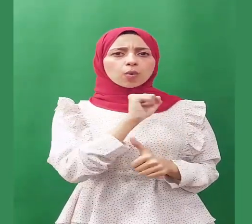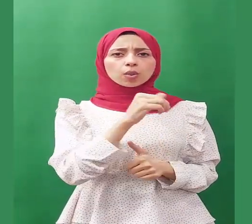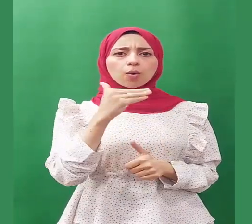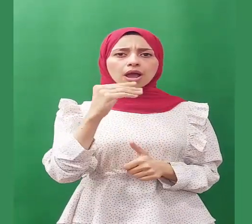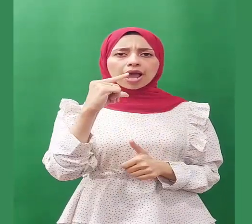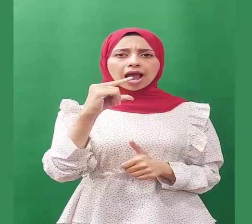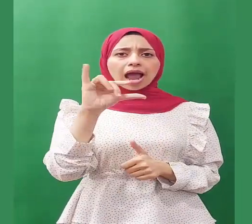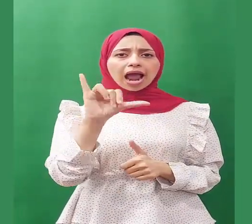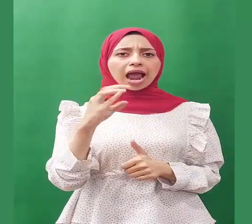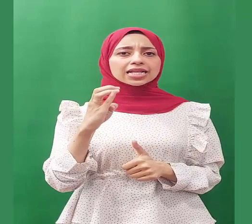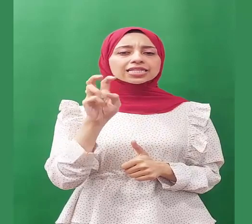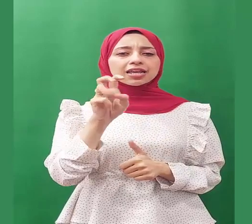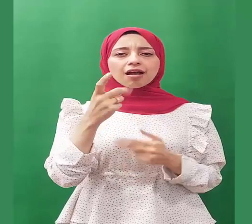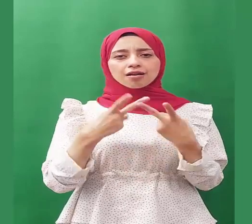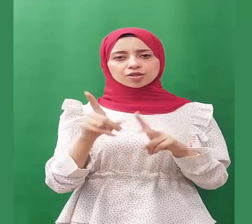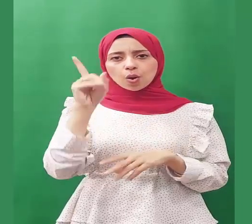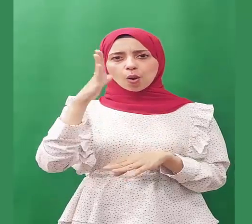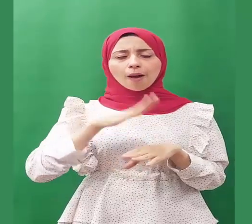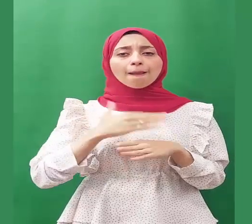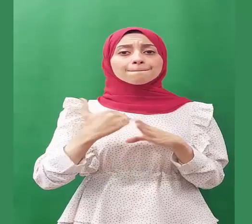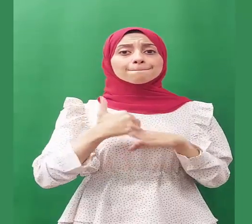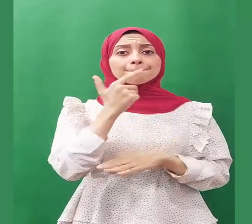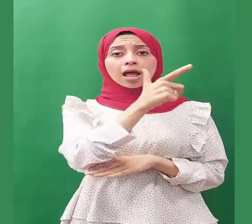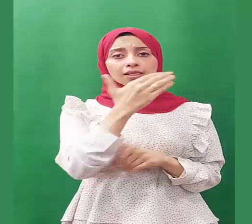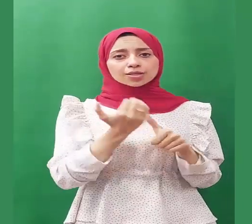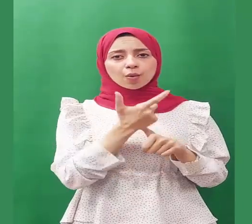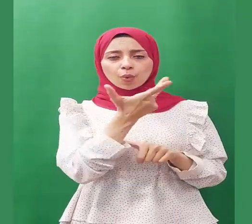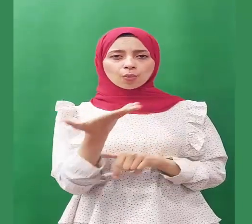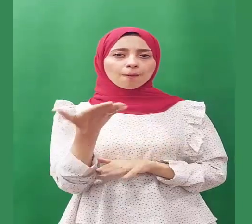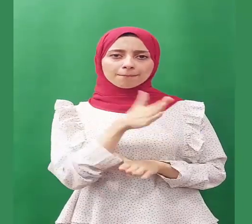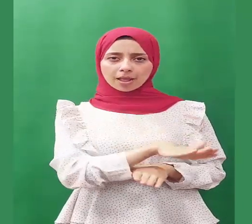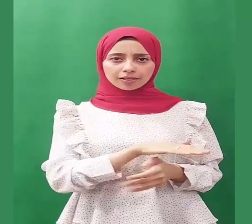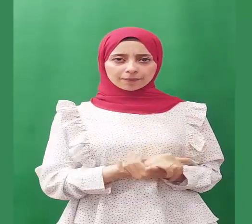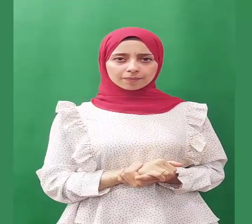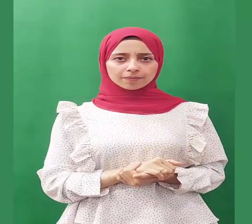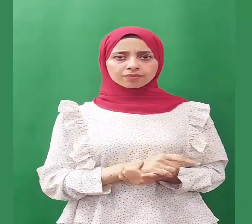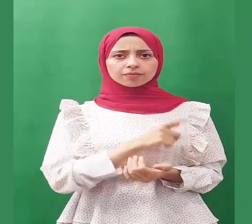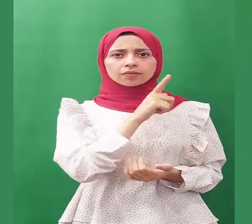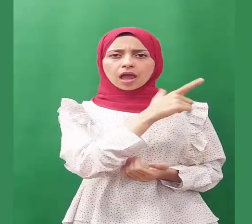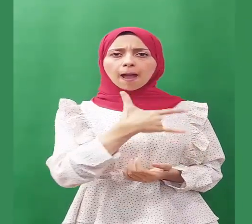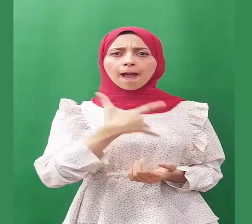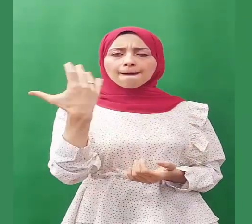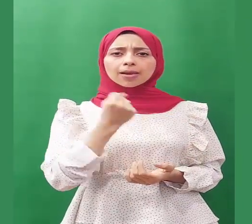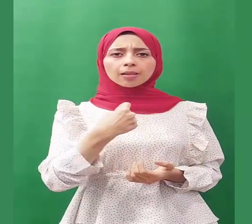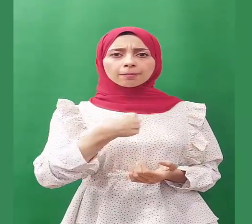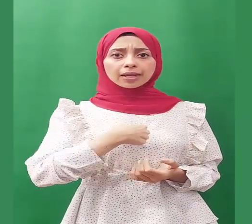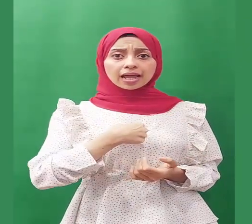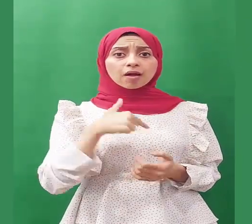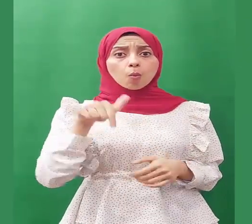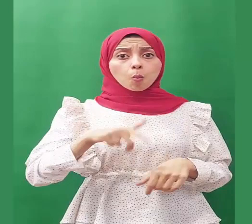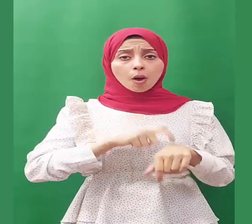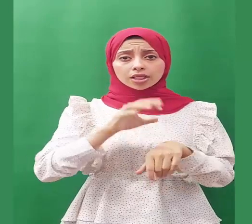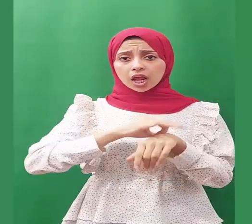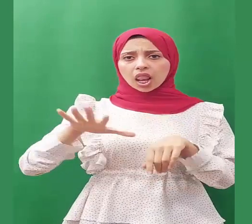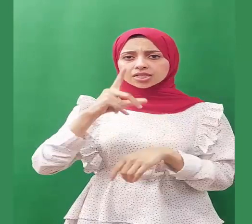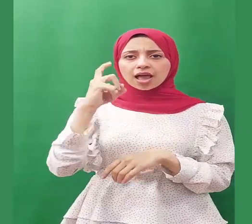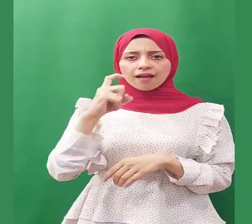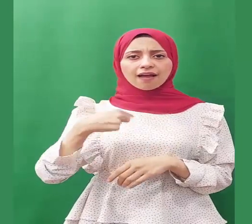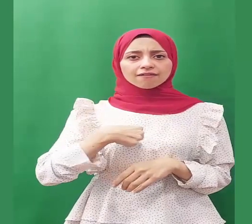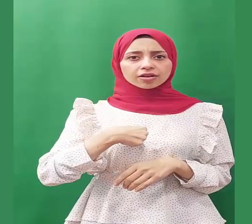خديجه رضي الله عنها بعد وفاتها قد امنت به اذ كفر بالناس وصدقتني اذ